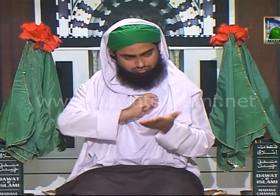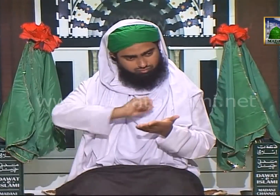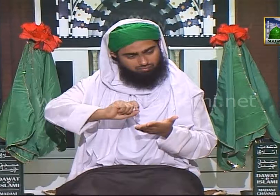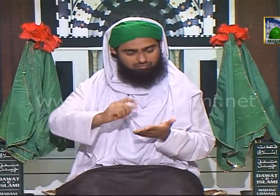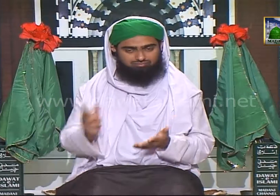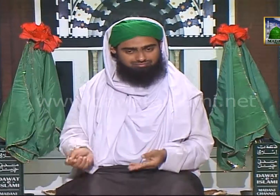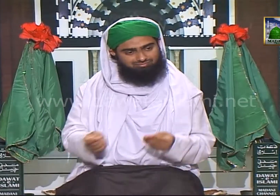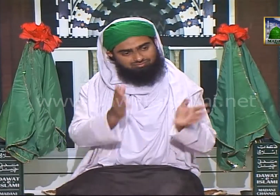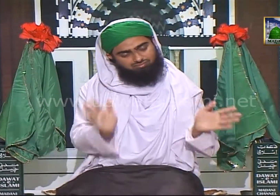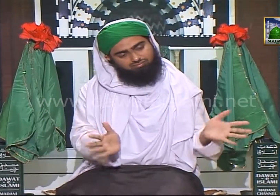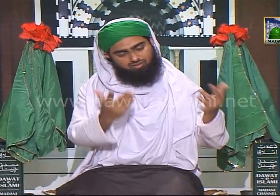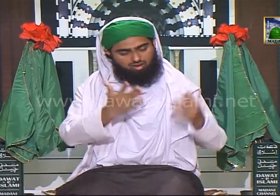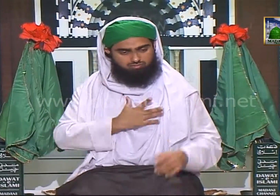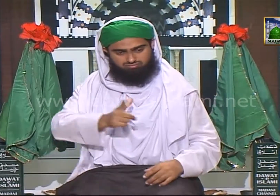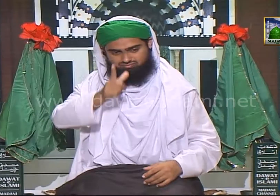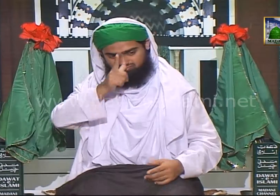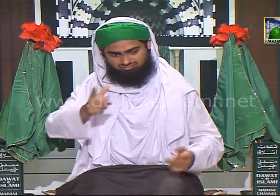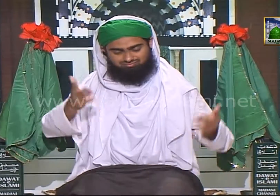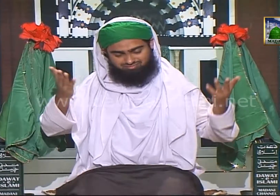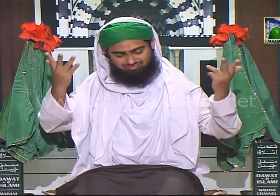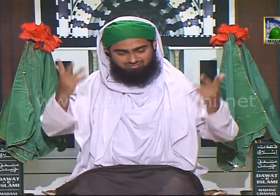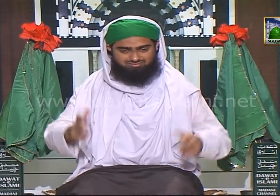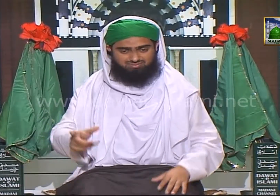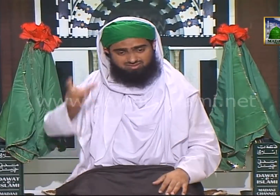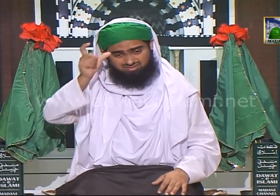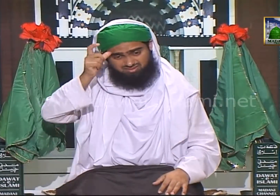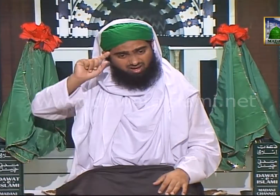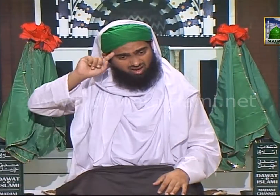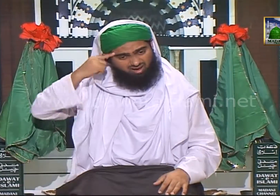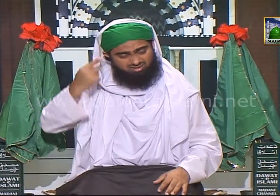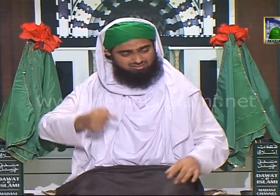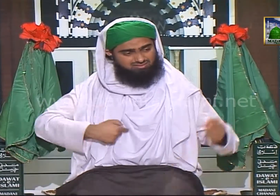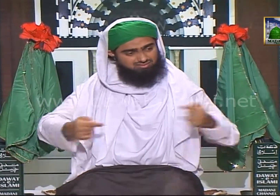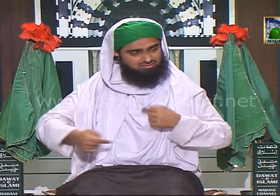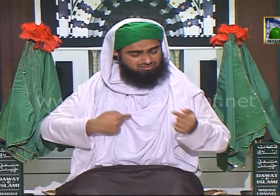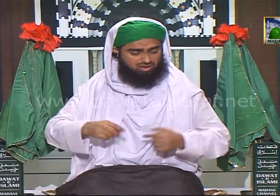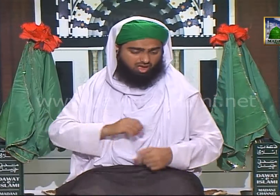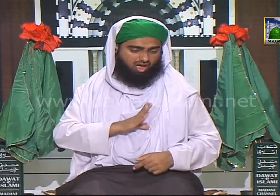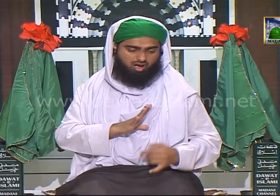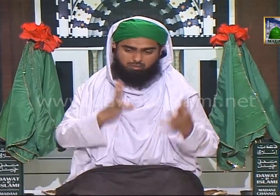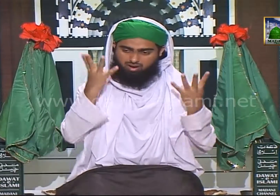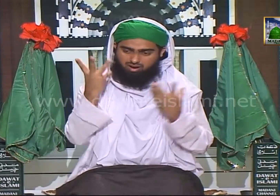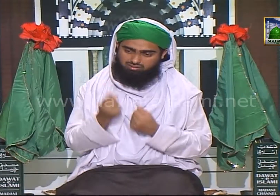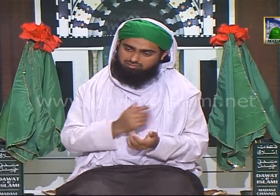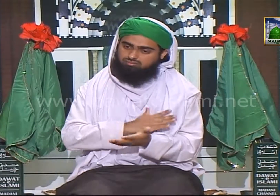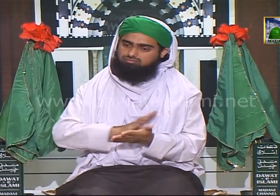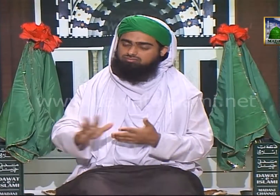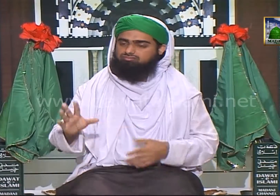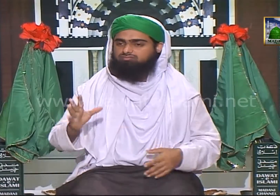اس پر آخر چھری چلتی۔ تو یہ شیطان کی ایسی پاورفل چھریاں ہیں کہ مرتے دم تک پتہ نہیں چلتا کہ یہ میں کر، اور جس پر احسان کیا